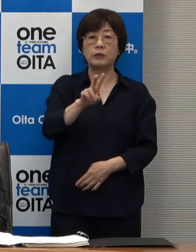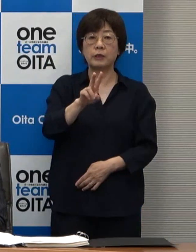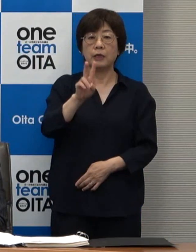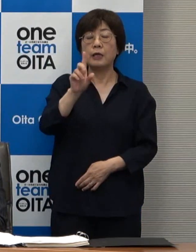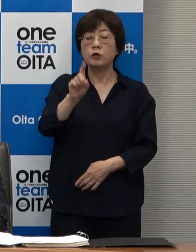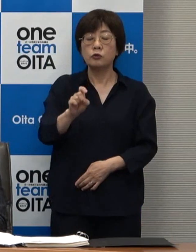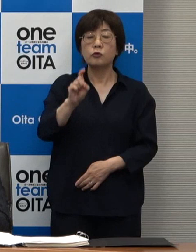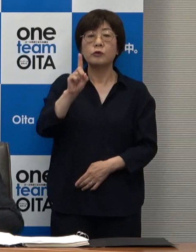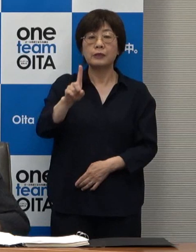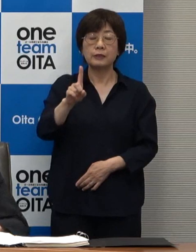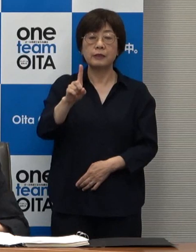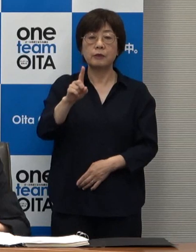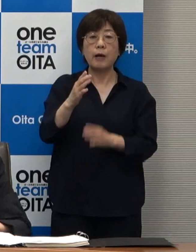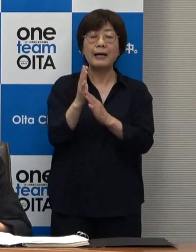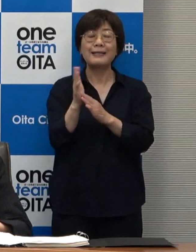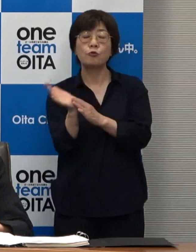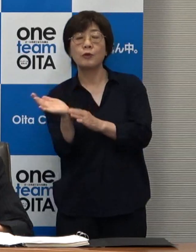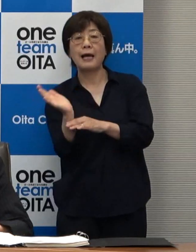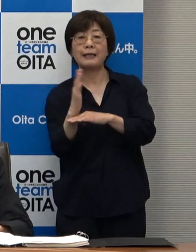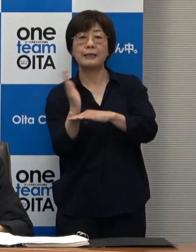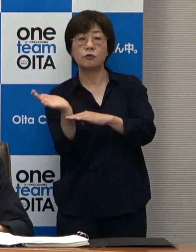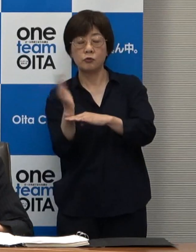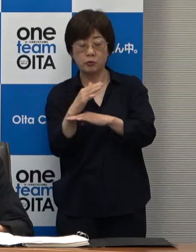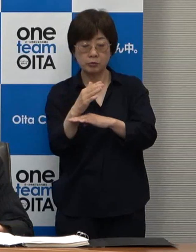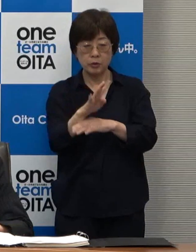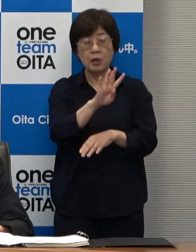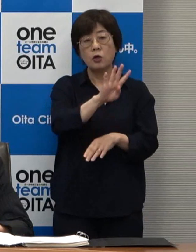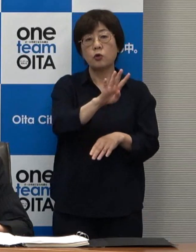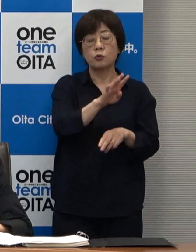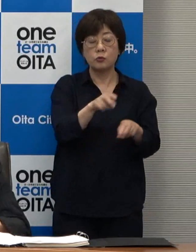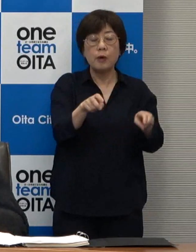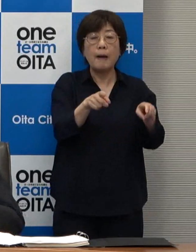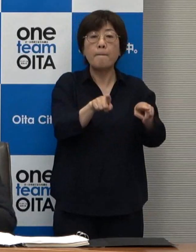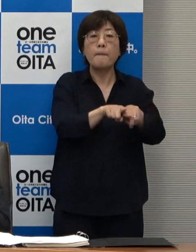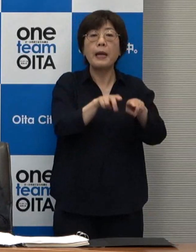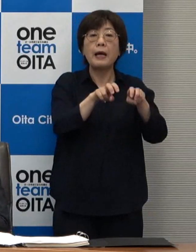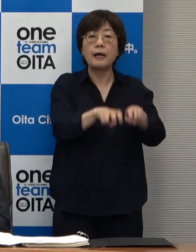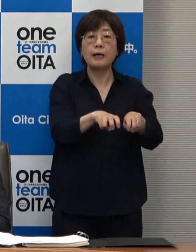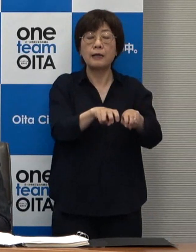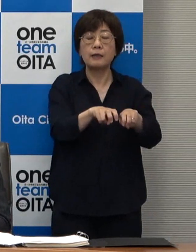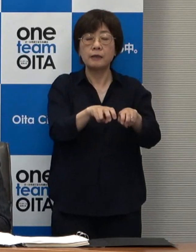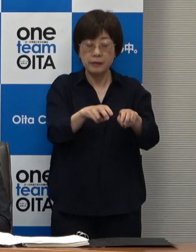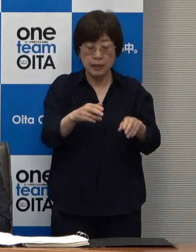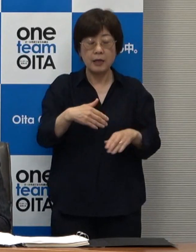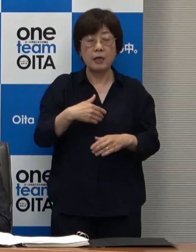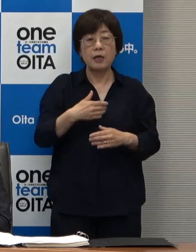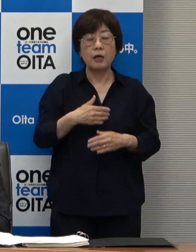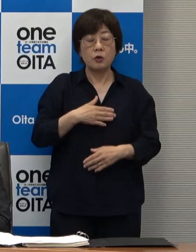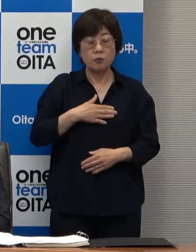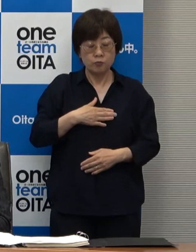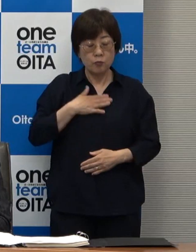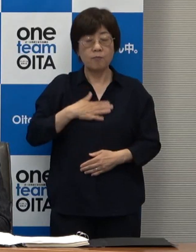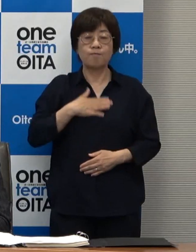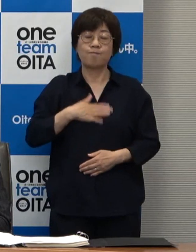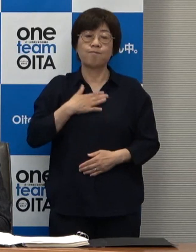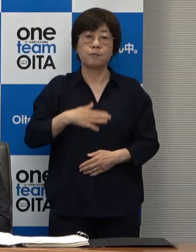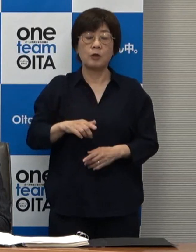ライニングシート、4席はペアシートとなっており、ゆったり快適にご覧いただけ